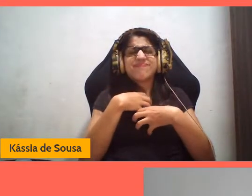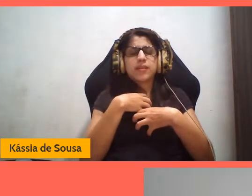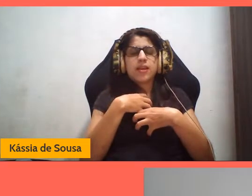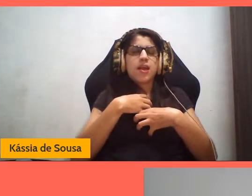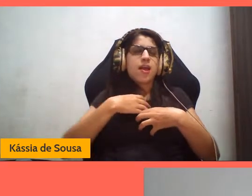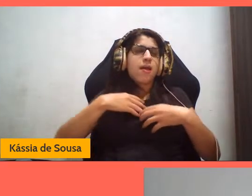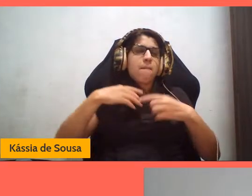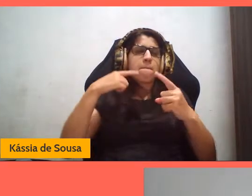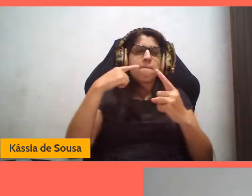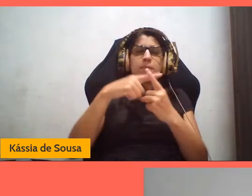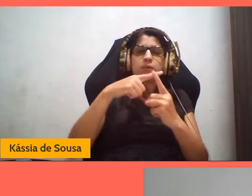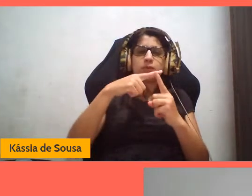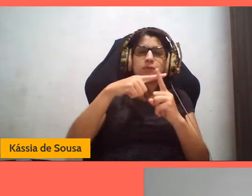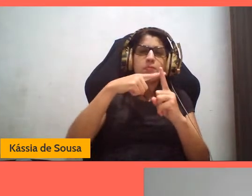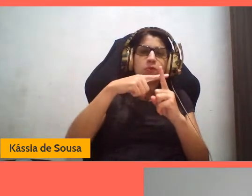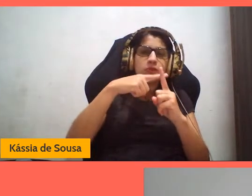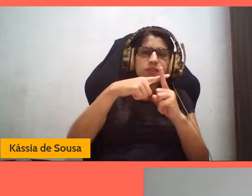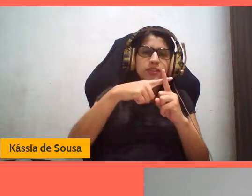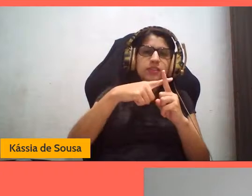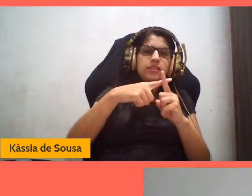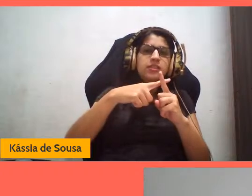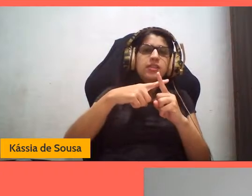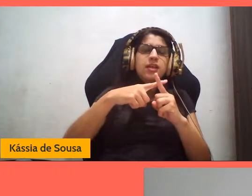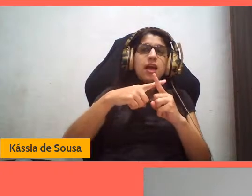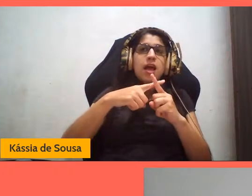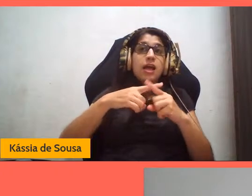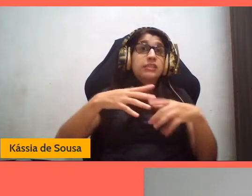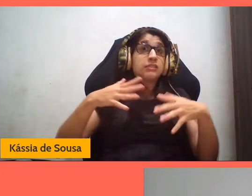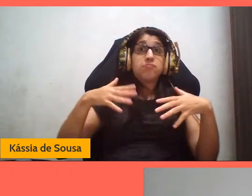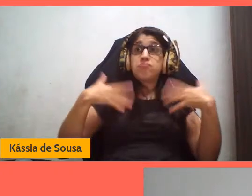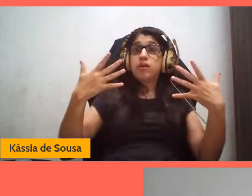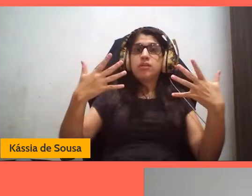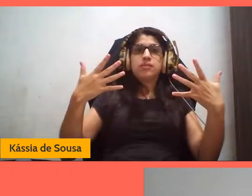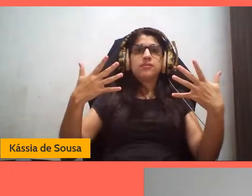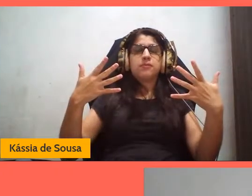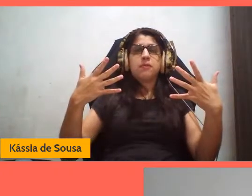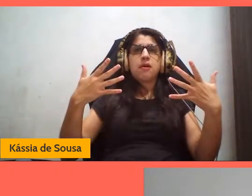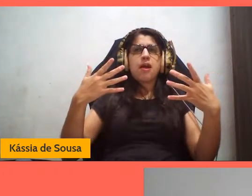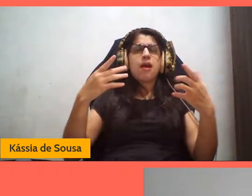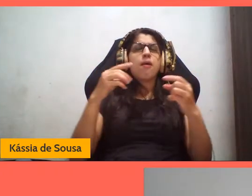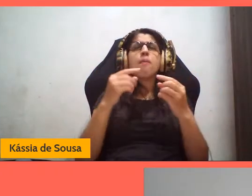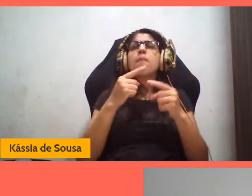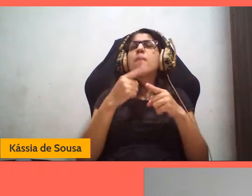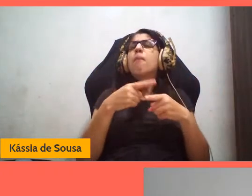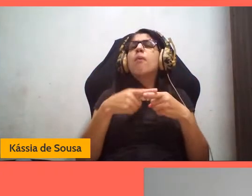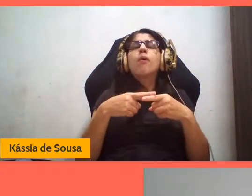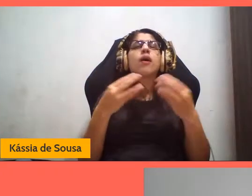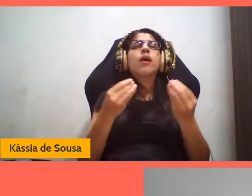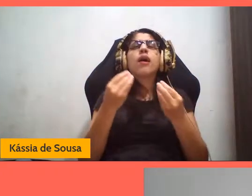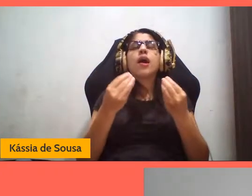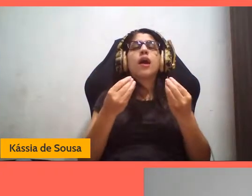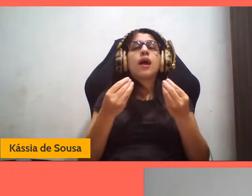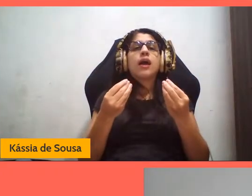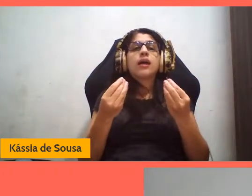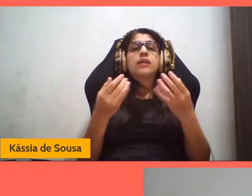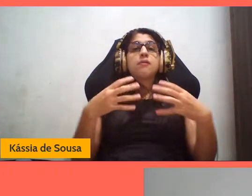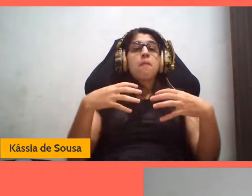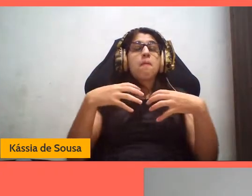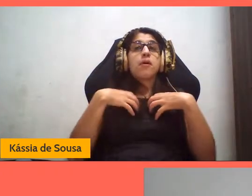positivo, eu diria de espanto. Espanto de quando a gente se depara com algo que é